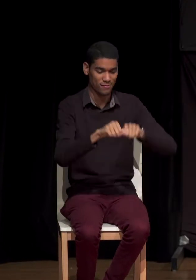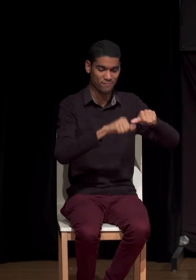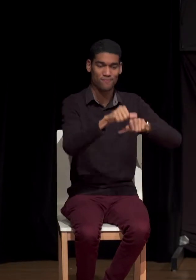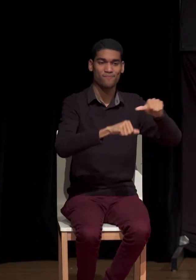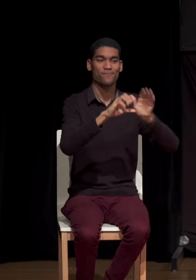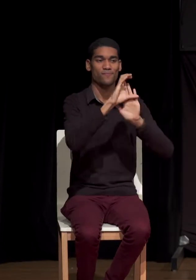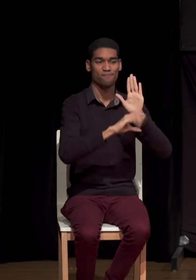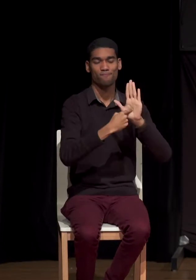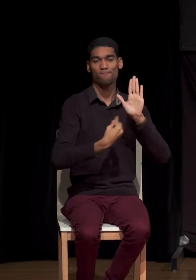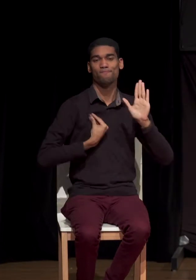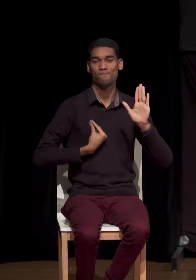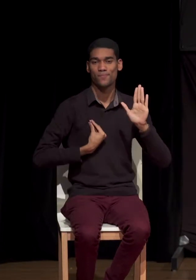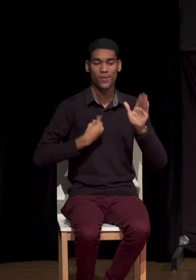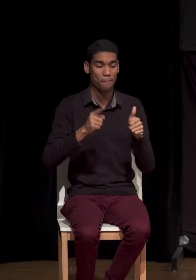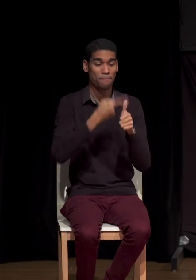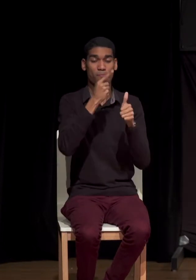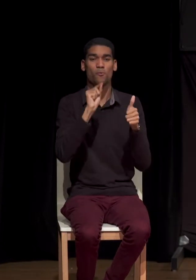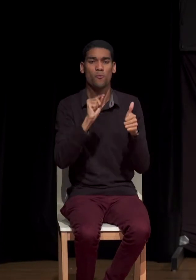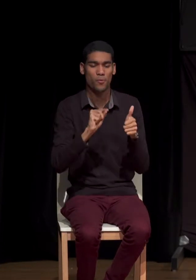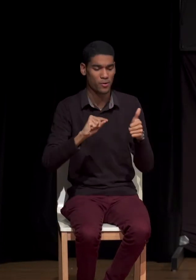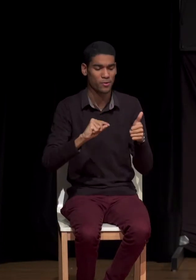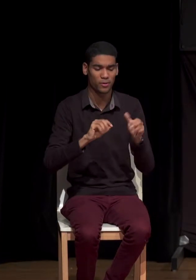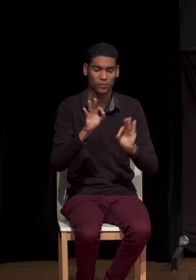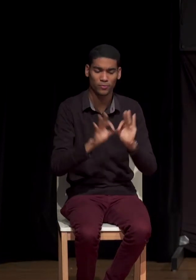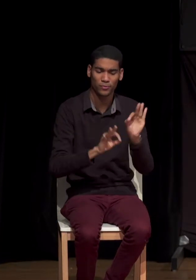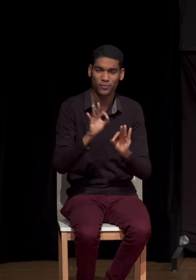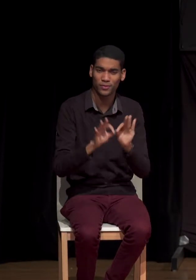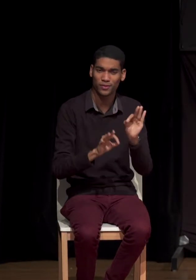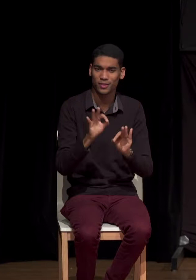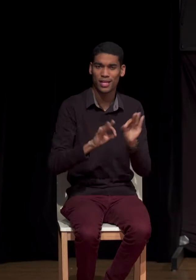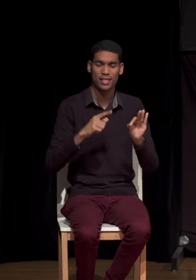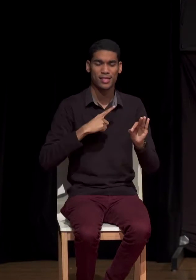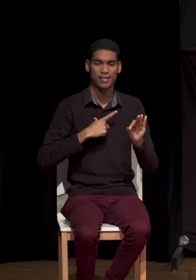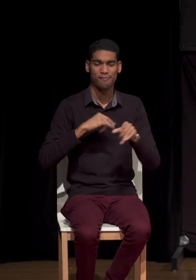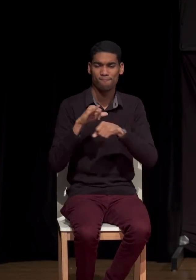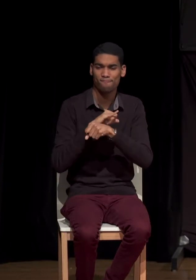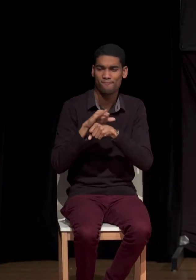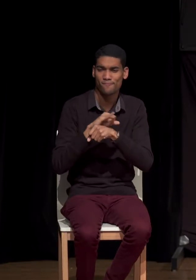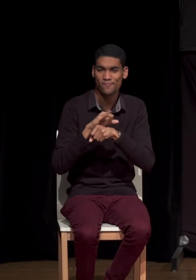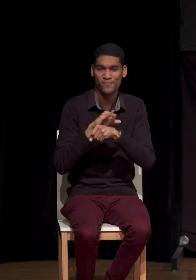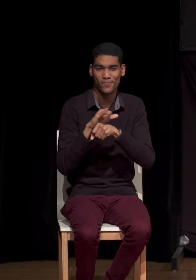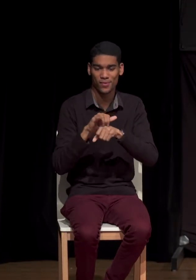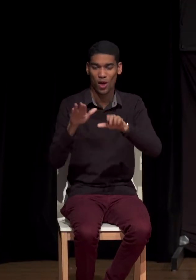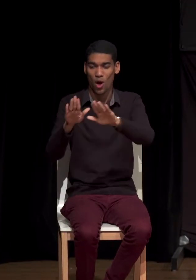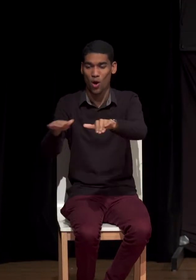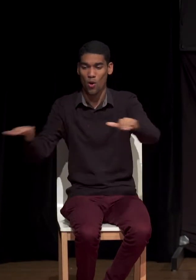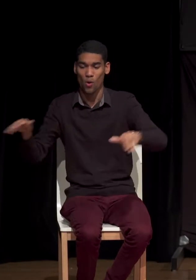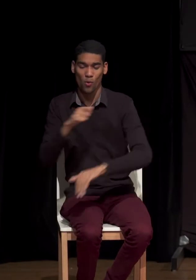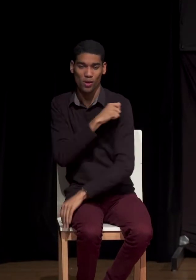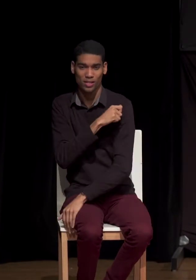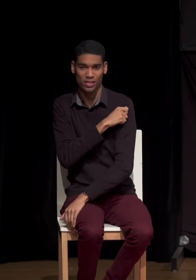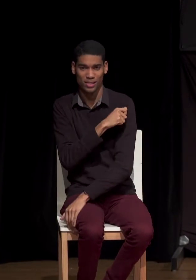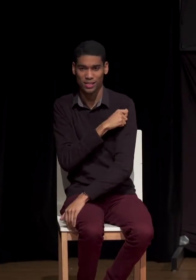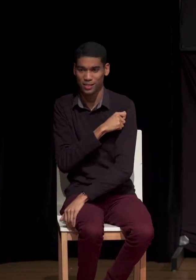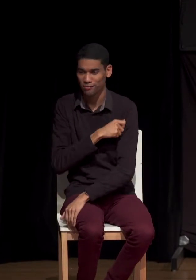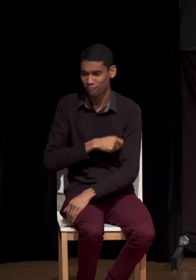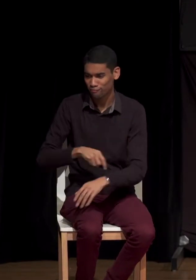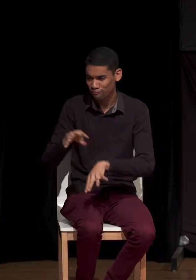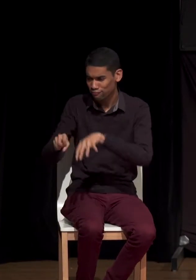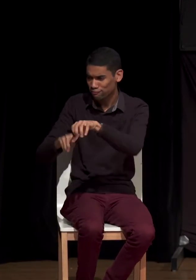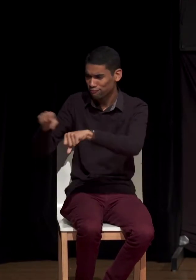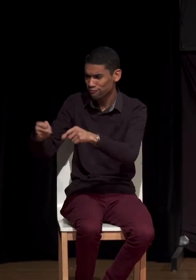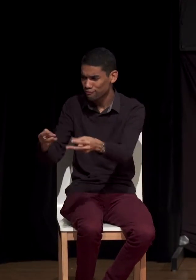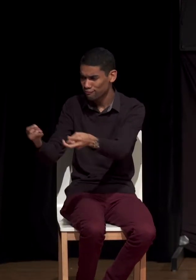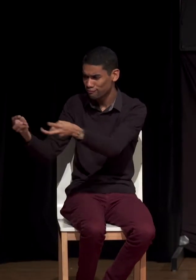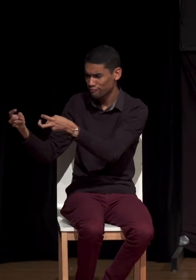coisa é construir, a partir desses instrumentos que os próprios estudantes têm trazido, essas